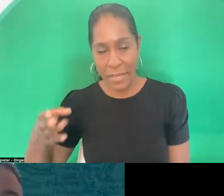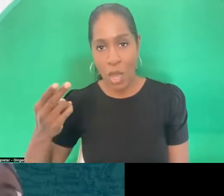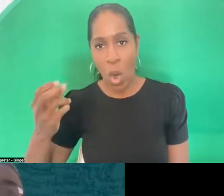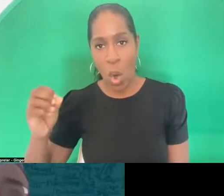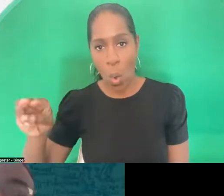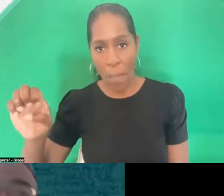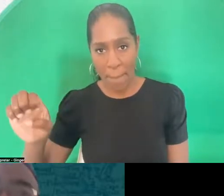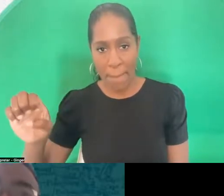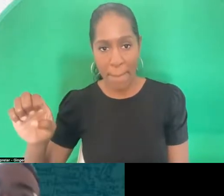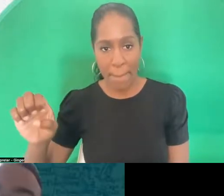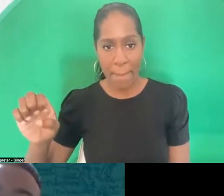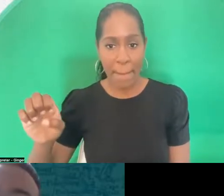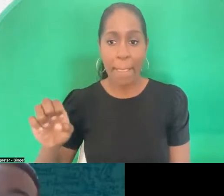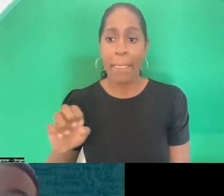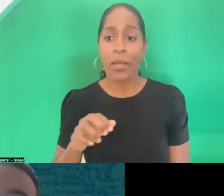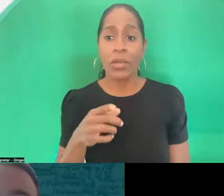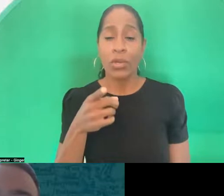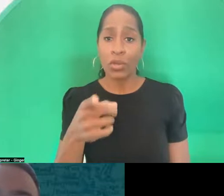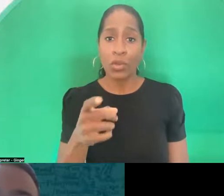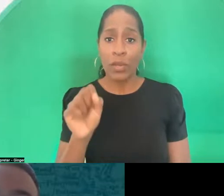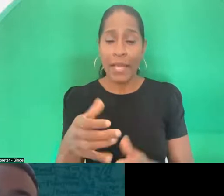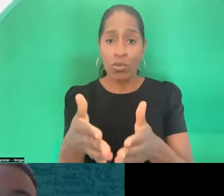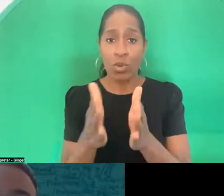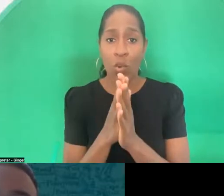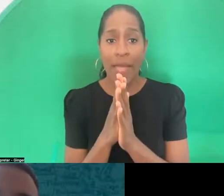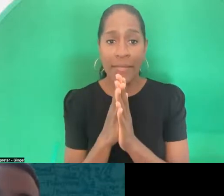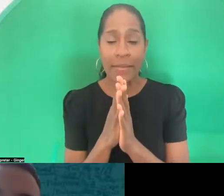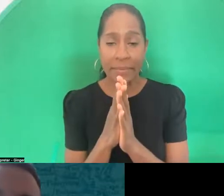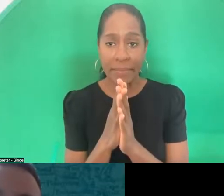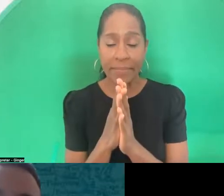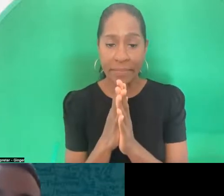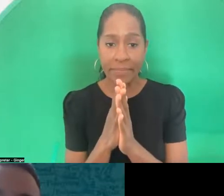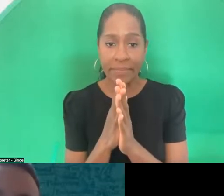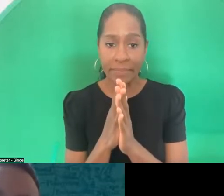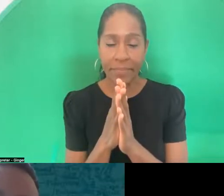ncsbe.gov/app/home Así que pueden pedir ahí